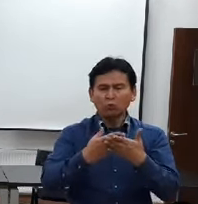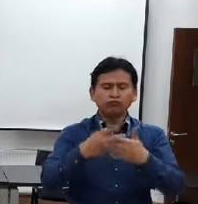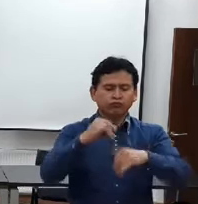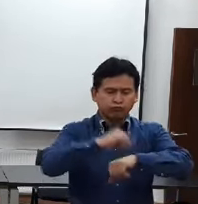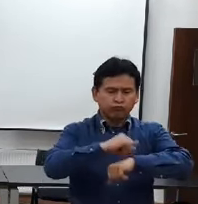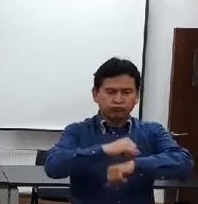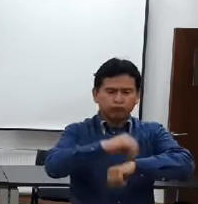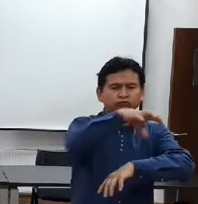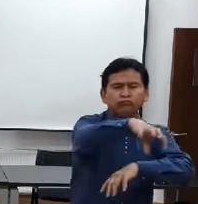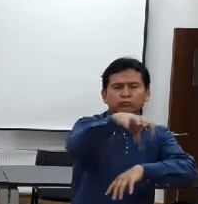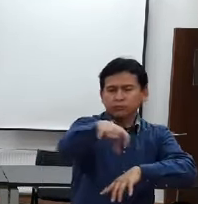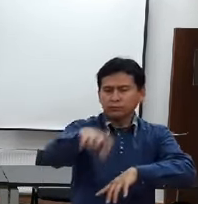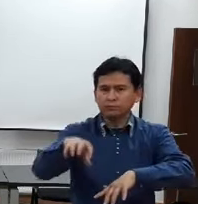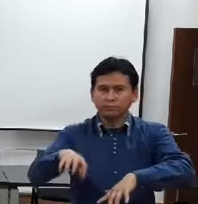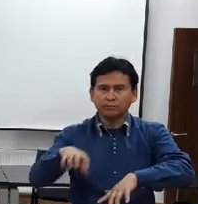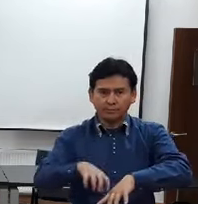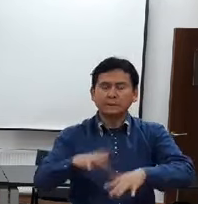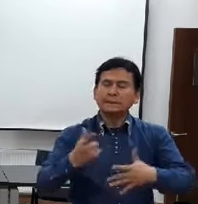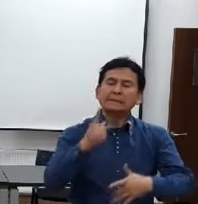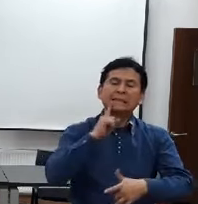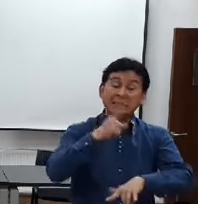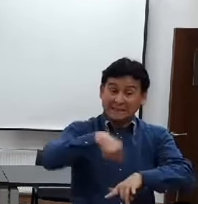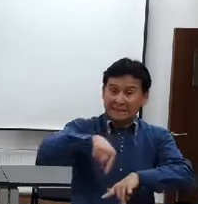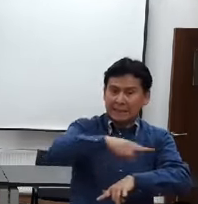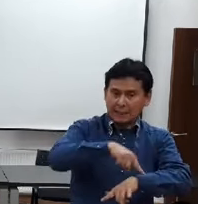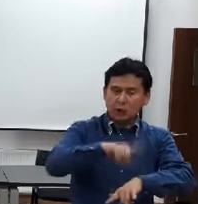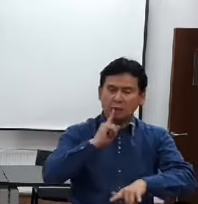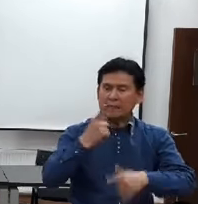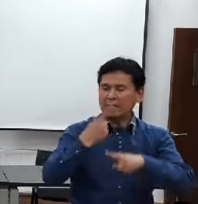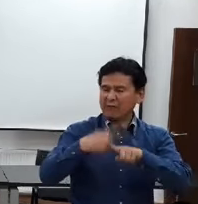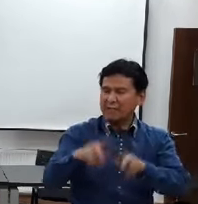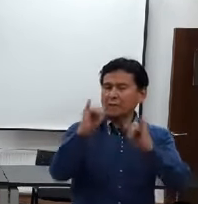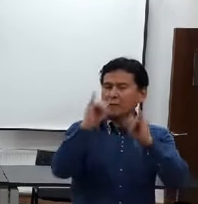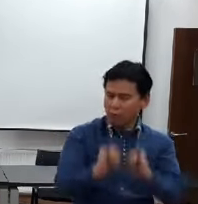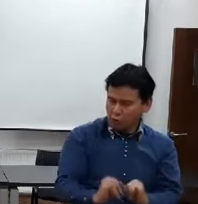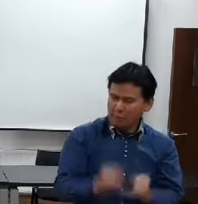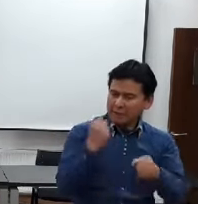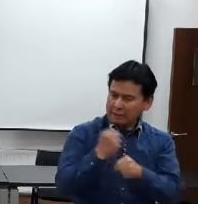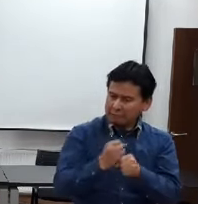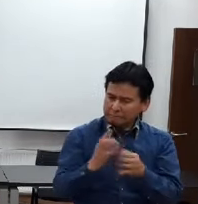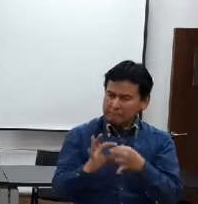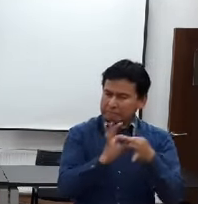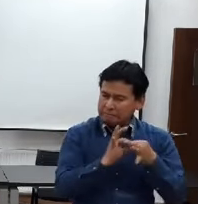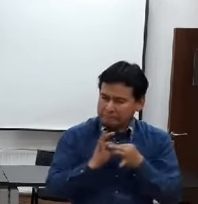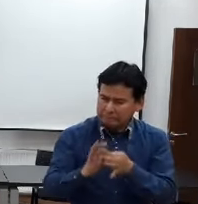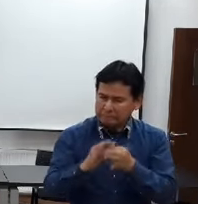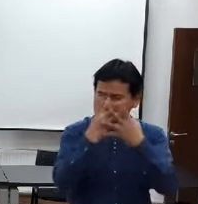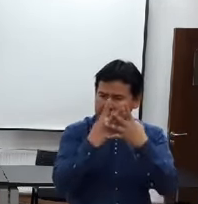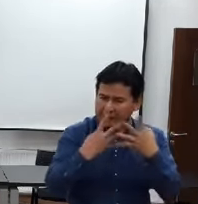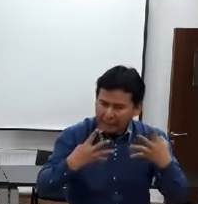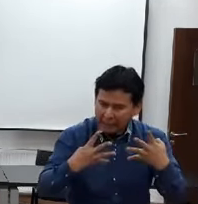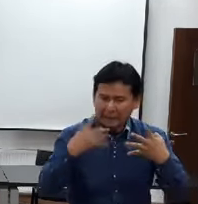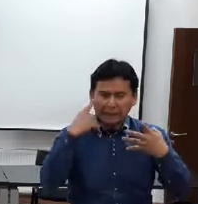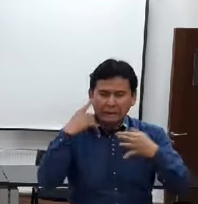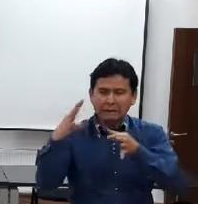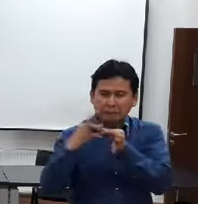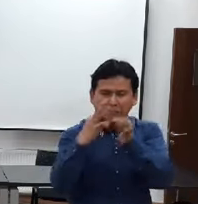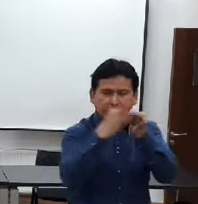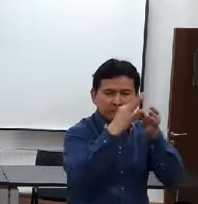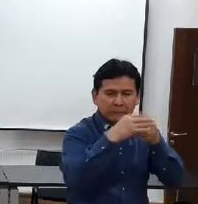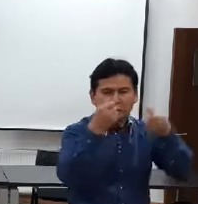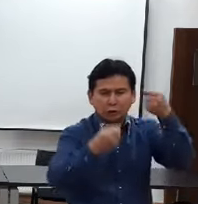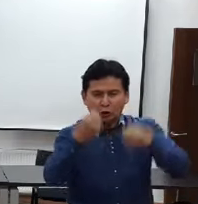toda la red del Servicio de Salud Aysén, quienes a través de distintas estrategias y trabajando además con el intersector, es decir, con